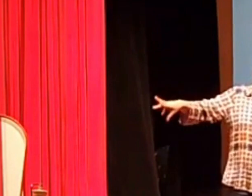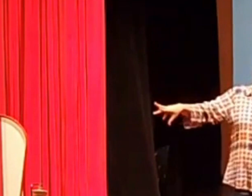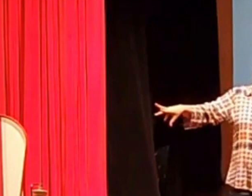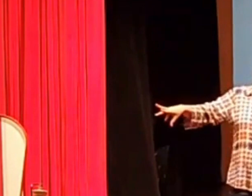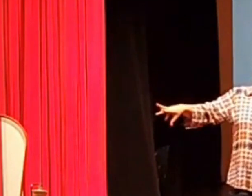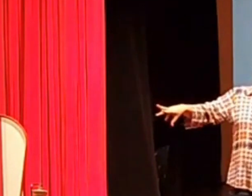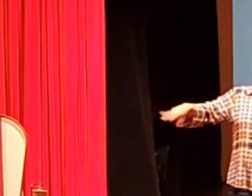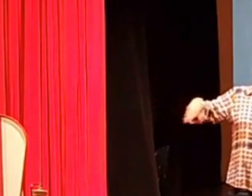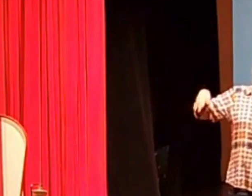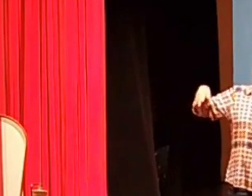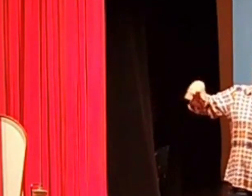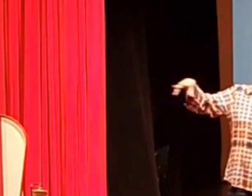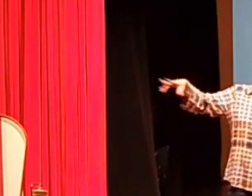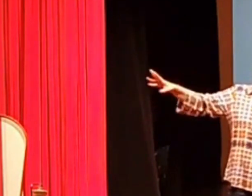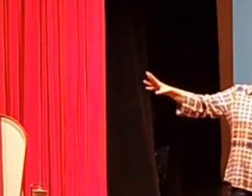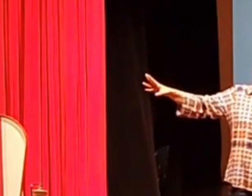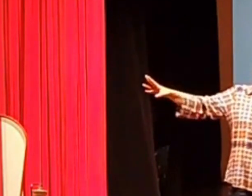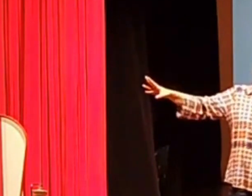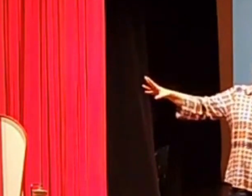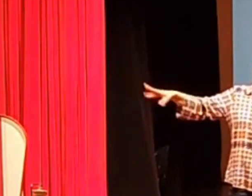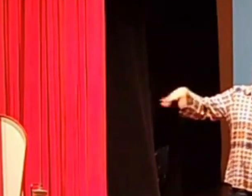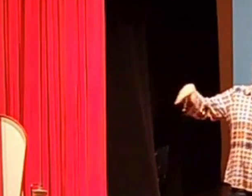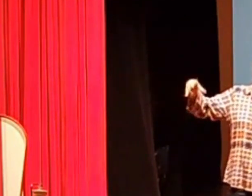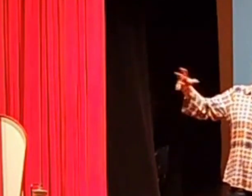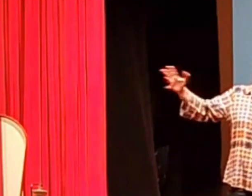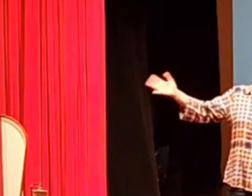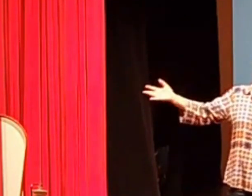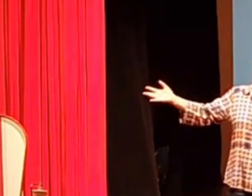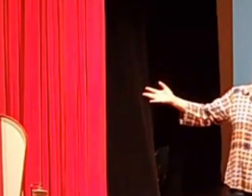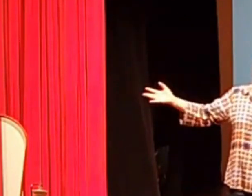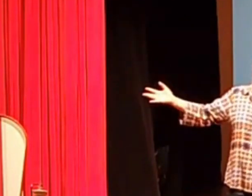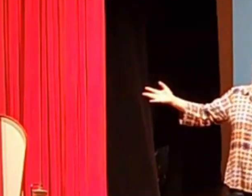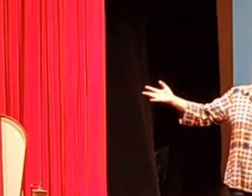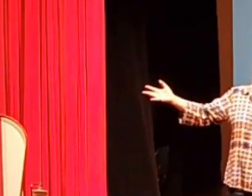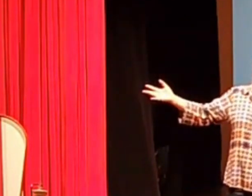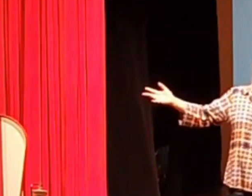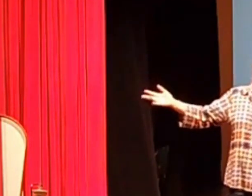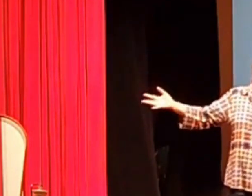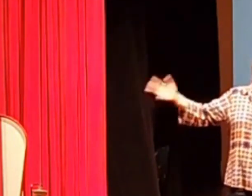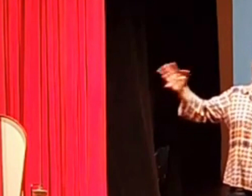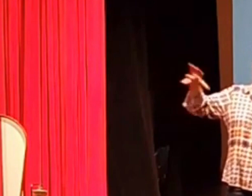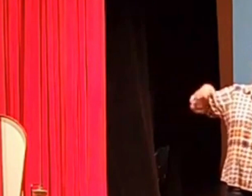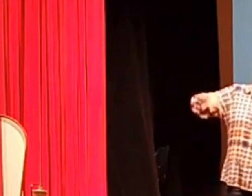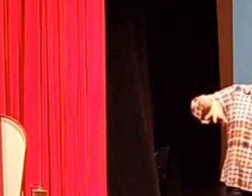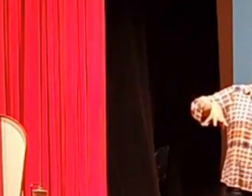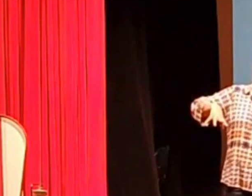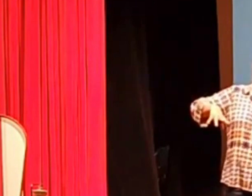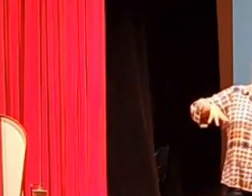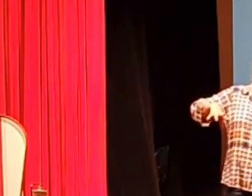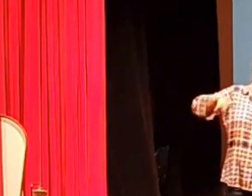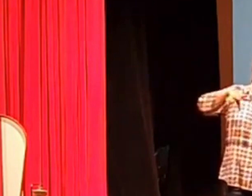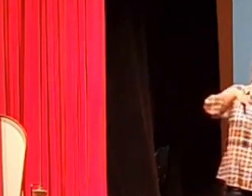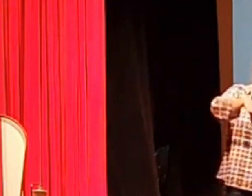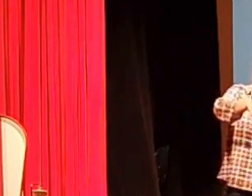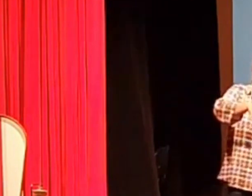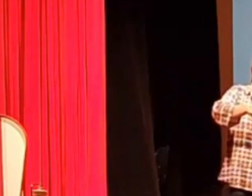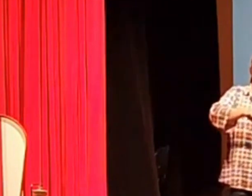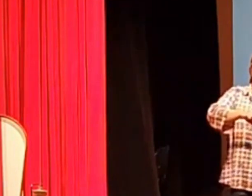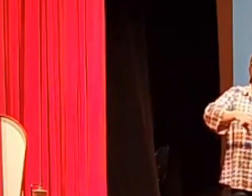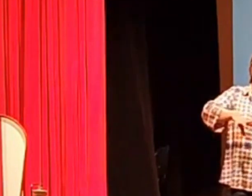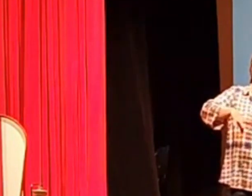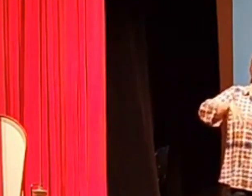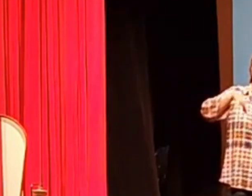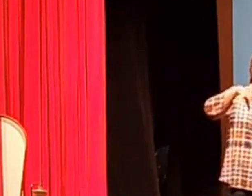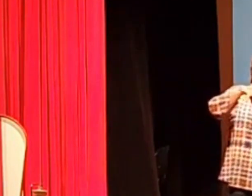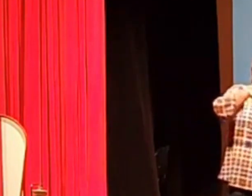fatores, né? As filas de espera no SUS chegam a 8 anos, né? Fazer isso na rede privada, quem tem um